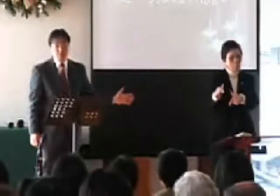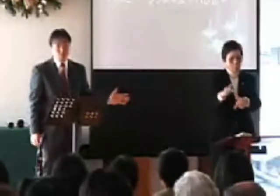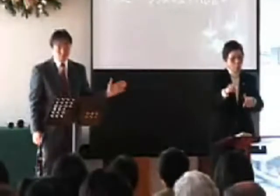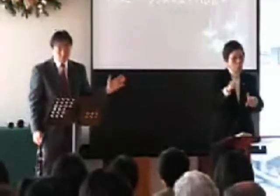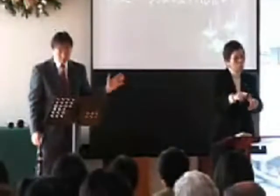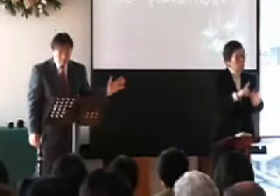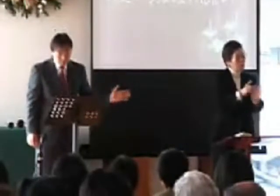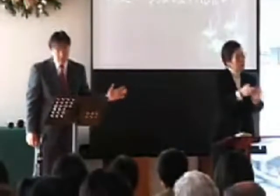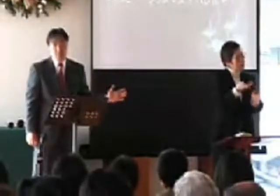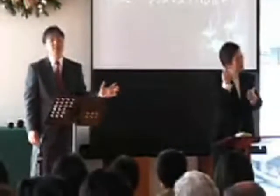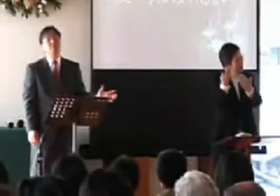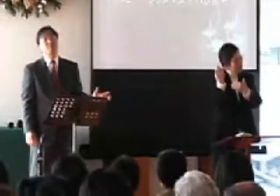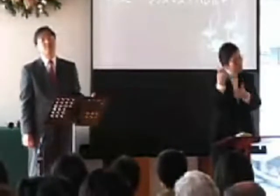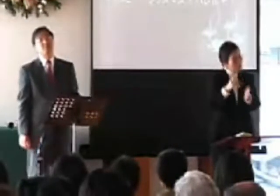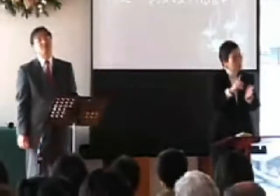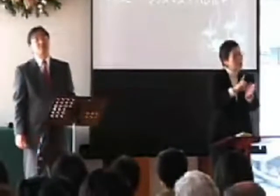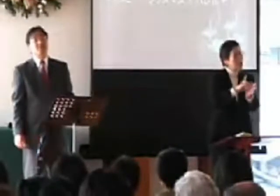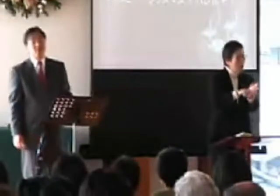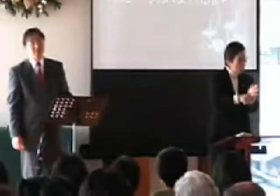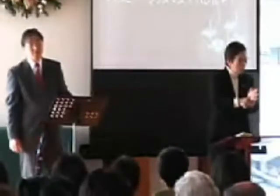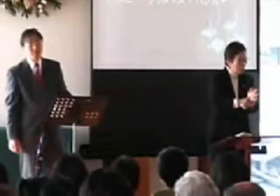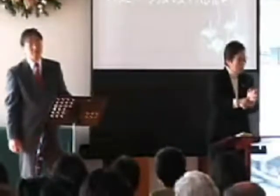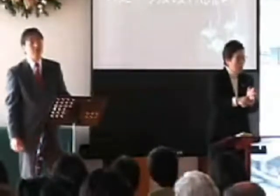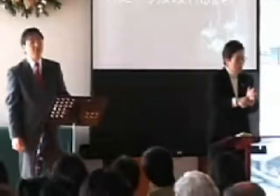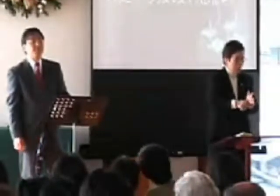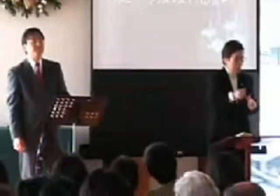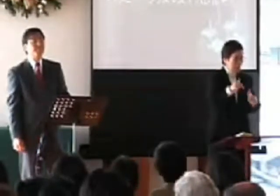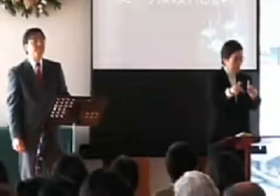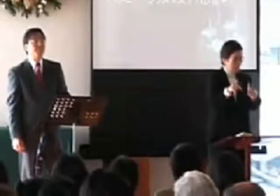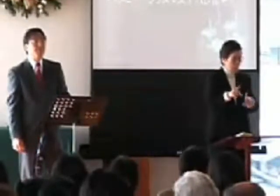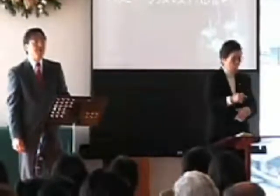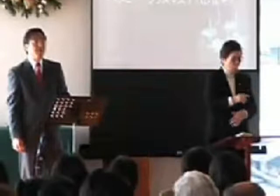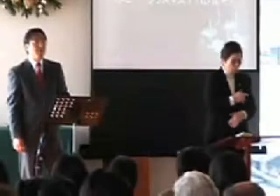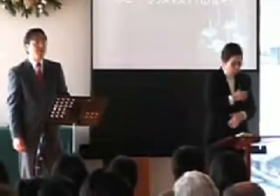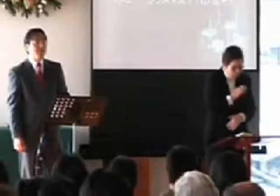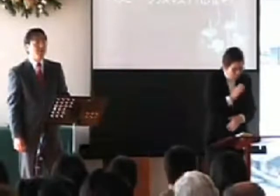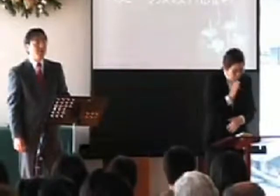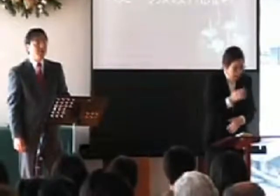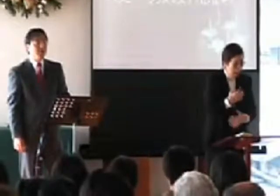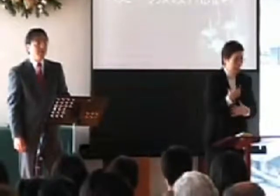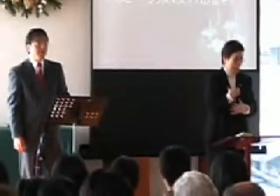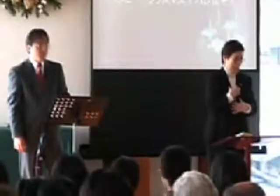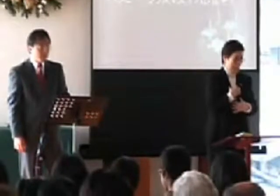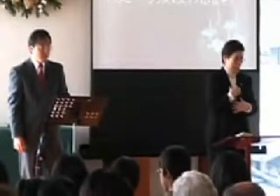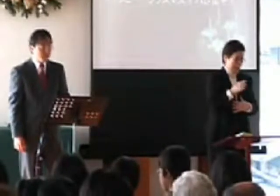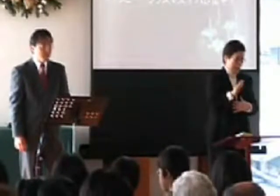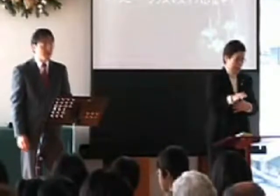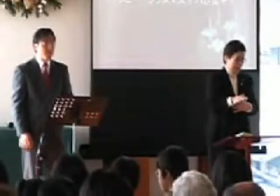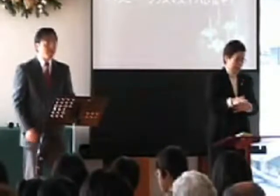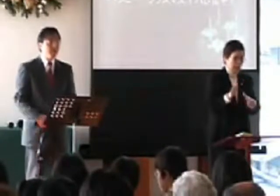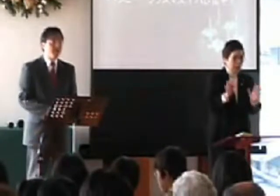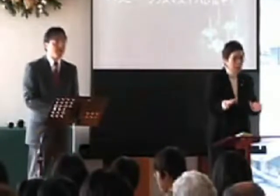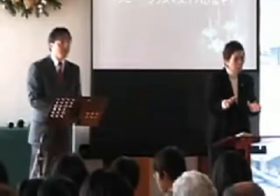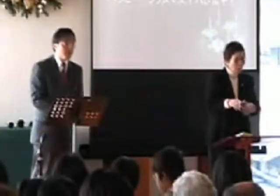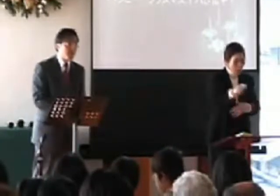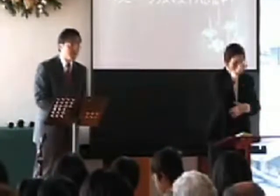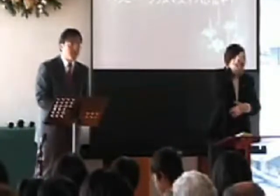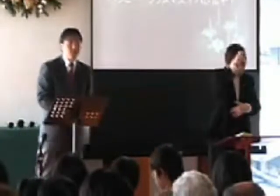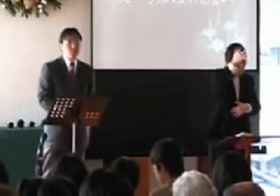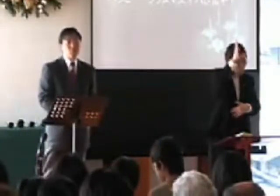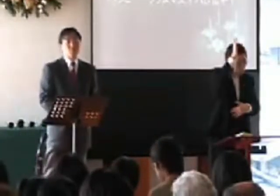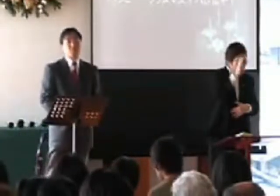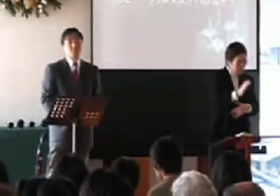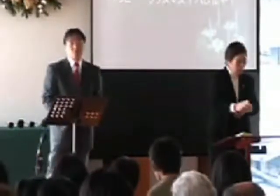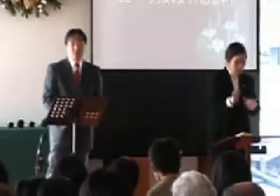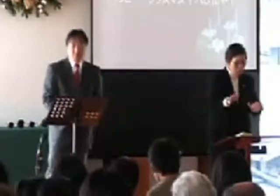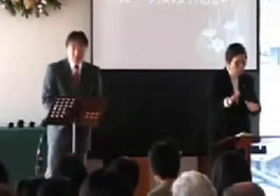薬、金と香水と薬を持ってですね、旅をしていった。ところがね、この時代旅をするというの